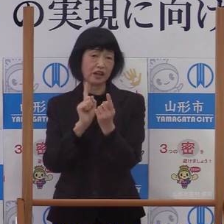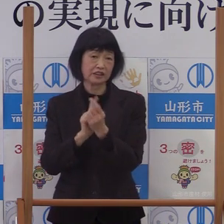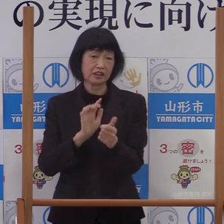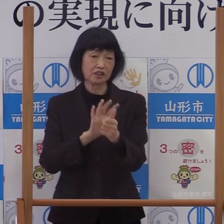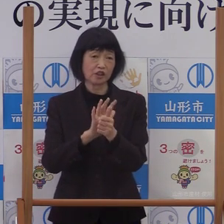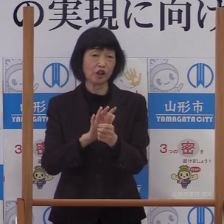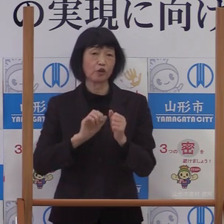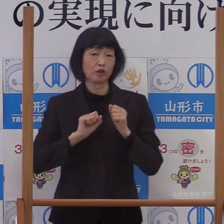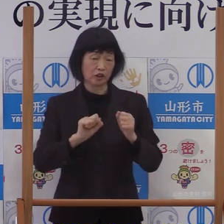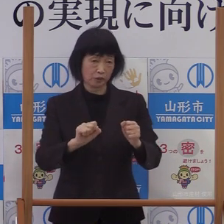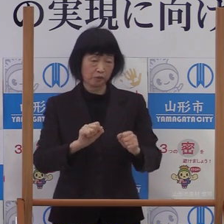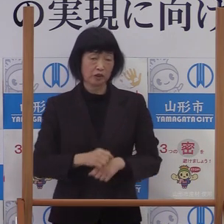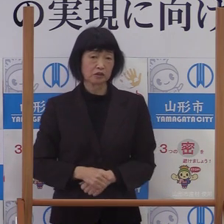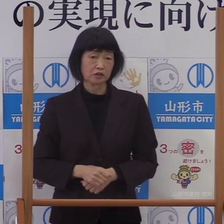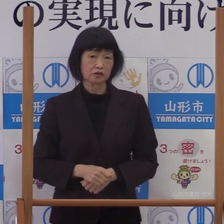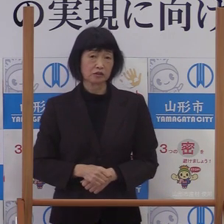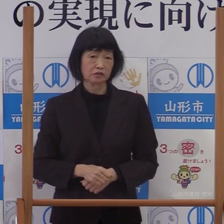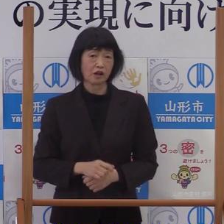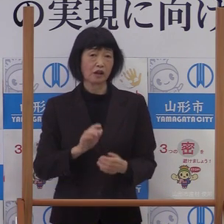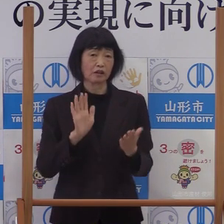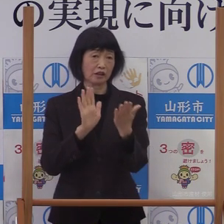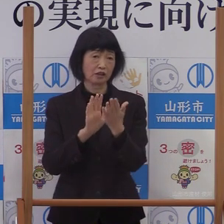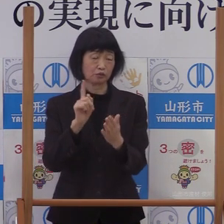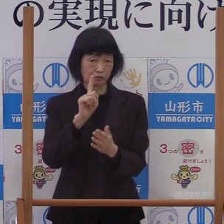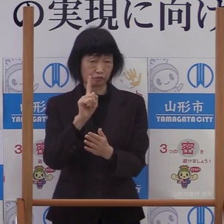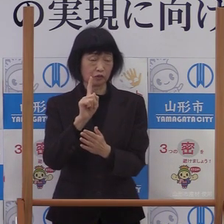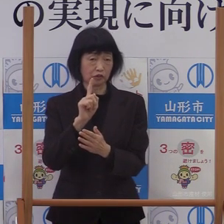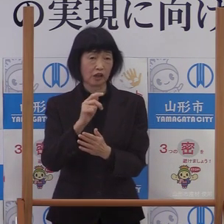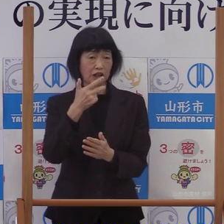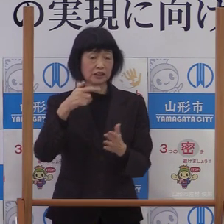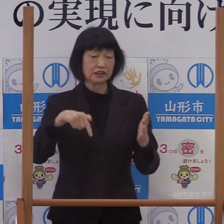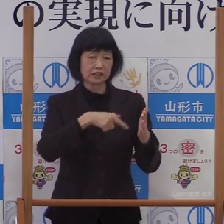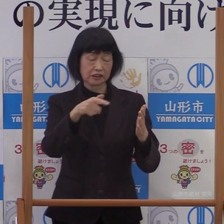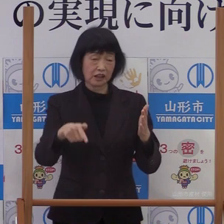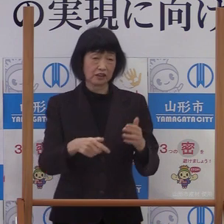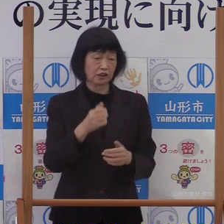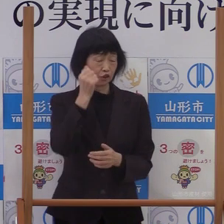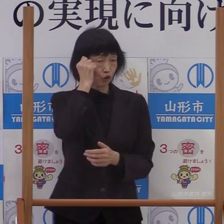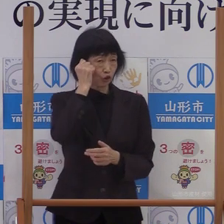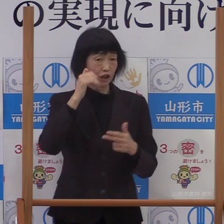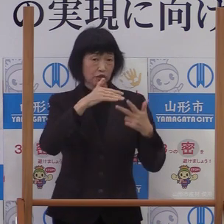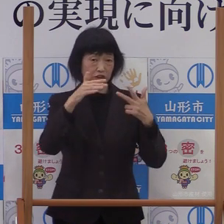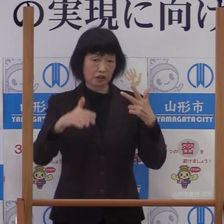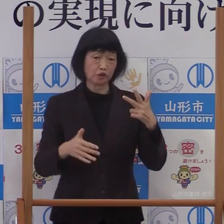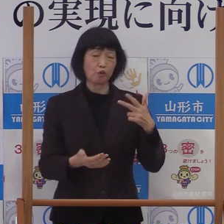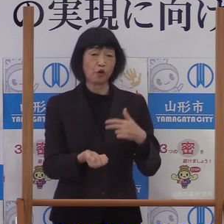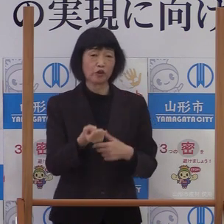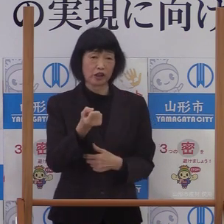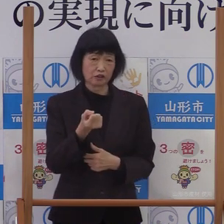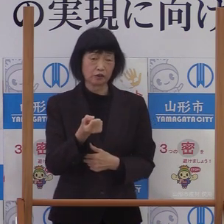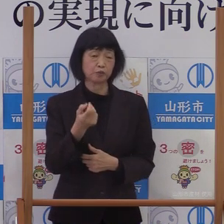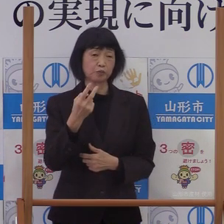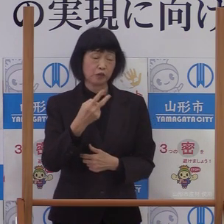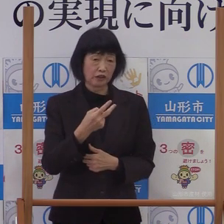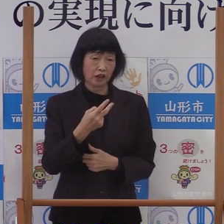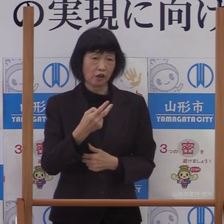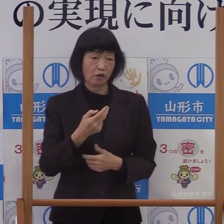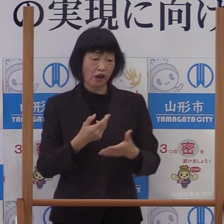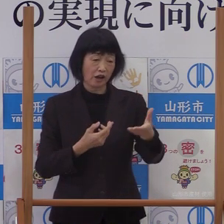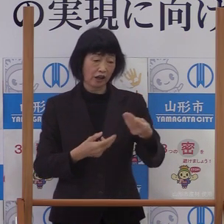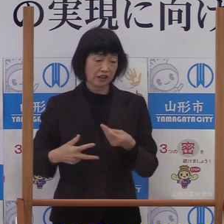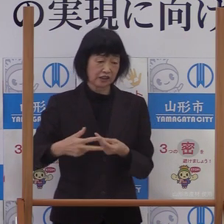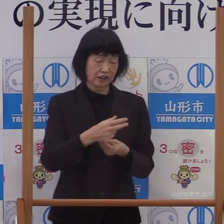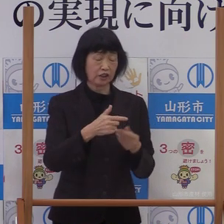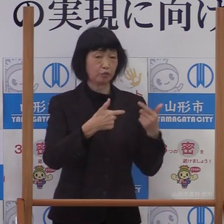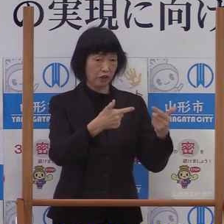。支援の対象は、それぞれ市内に宿泊施設を所有し、または貸し切りバス、